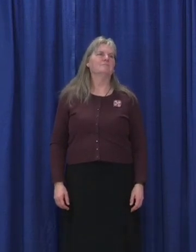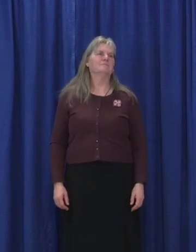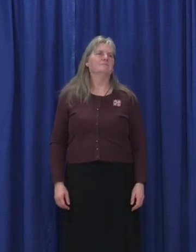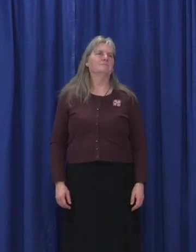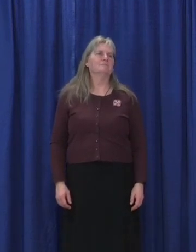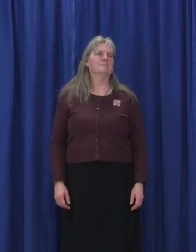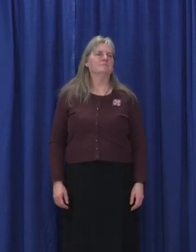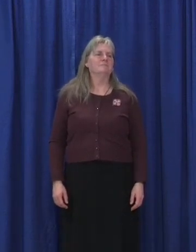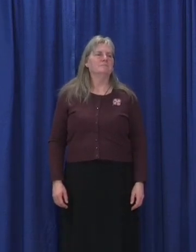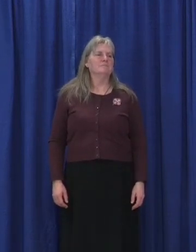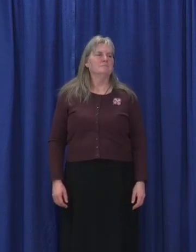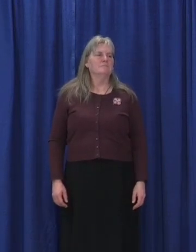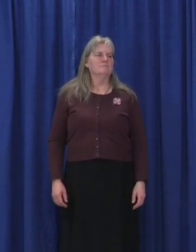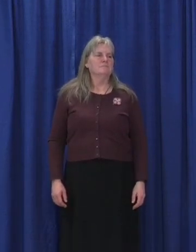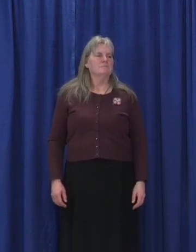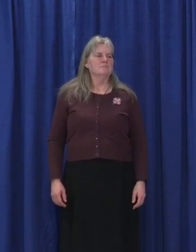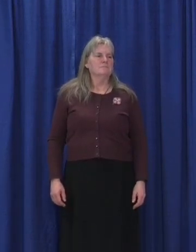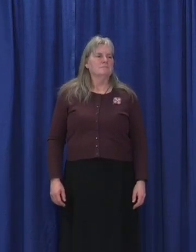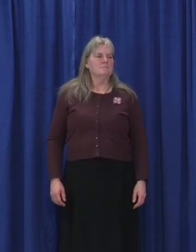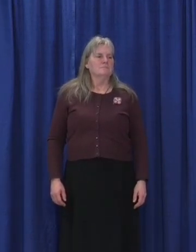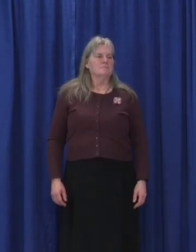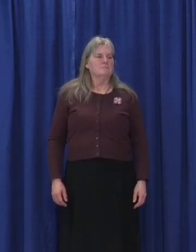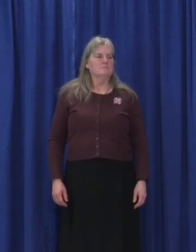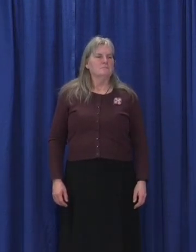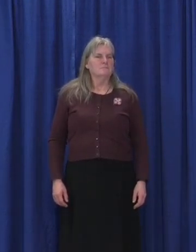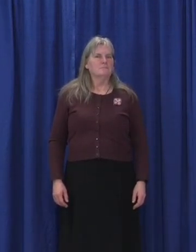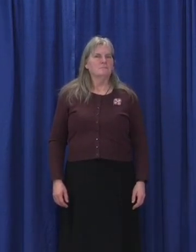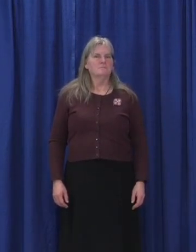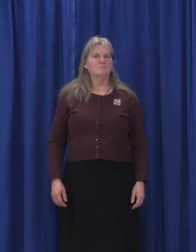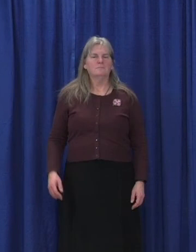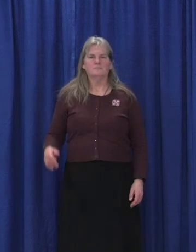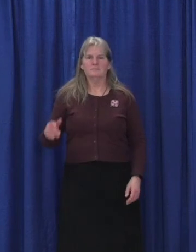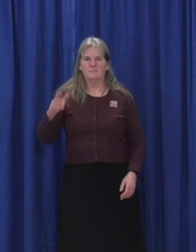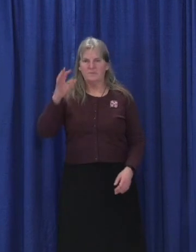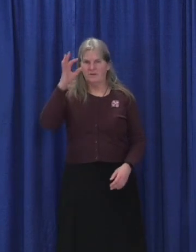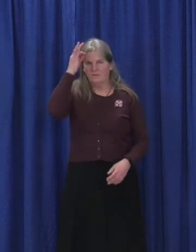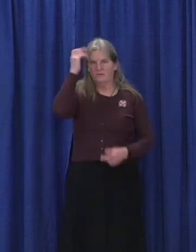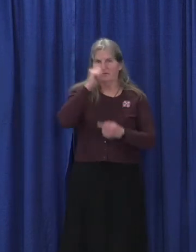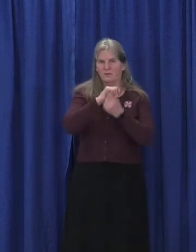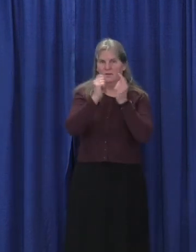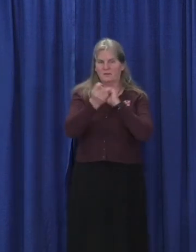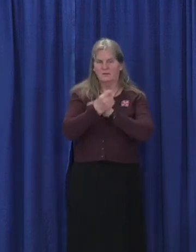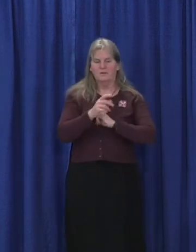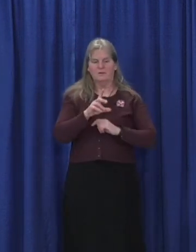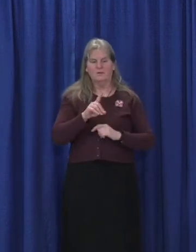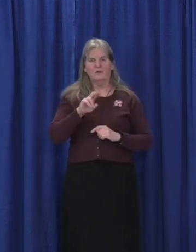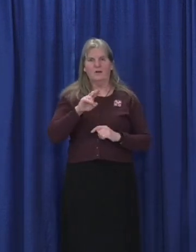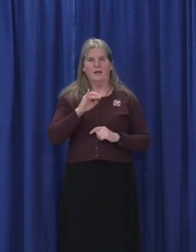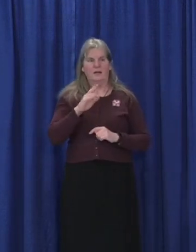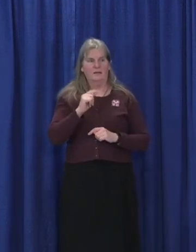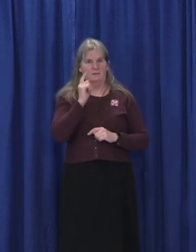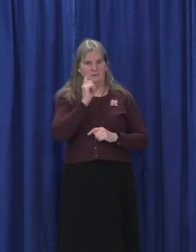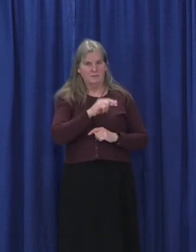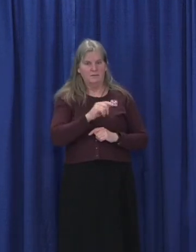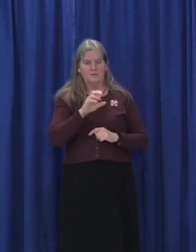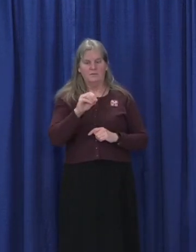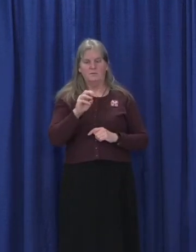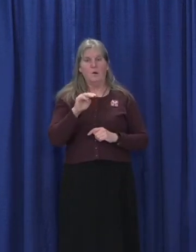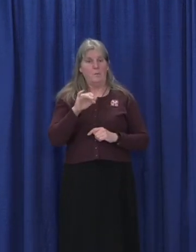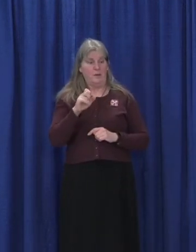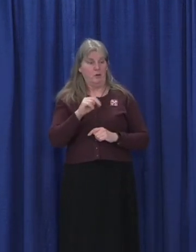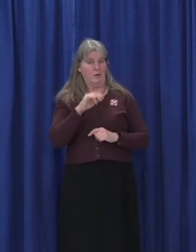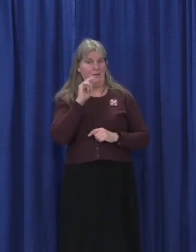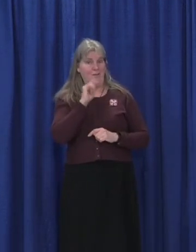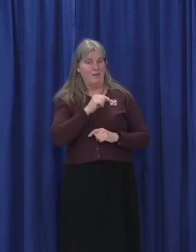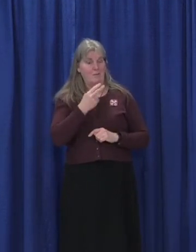en français pourquoi c'est une menace sérieuse pour notre système de santé? Merci. So, Dr. Elliott, you said that Omicron is a variant that